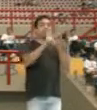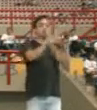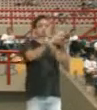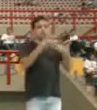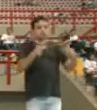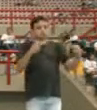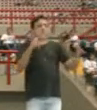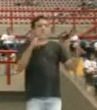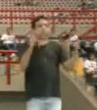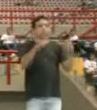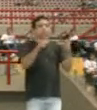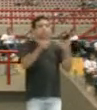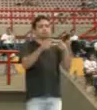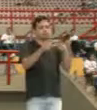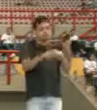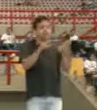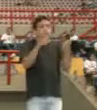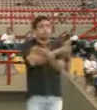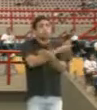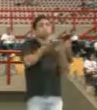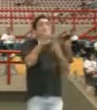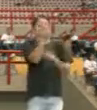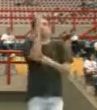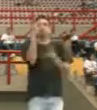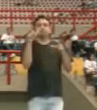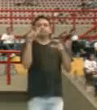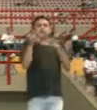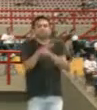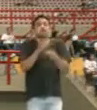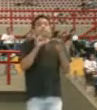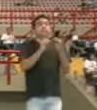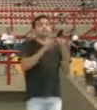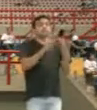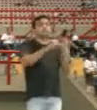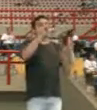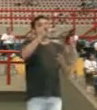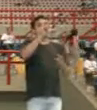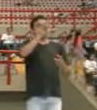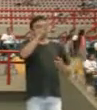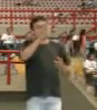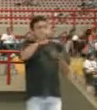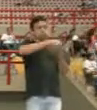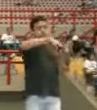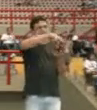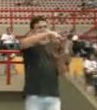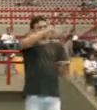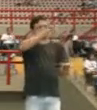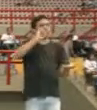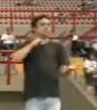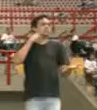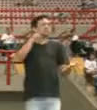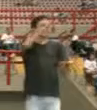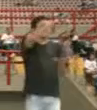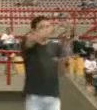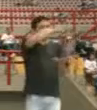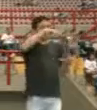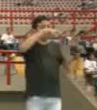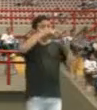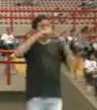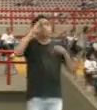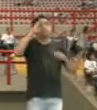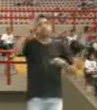espécies animais e vegetais, o grande acúmulo de lixo, principalmente nos grandes centros